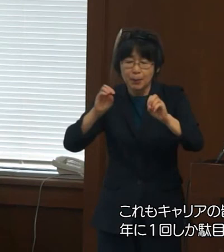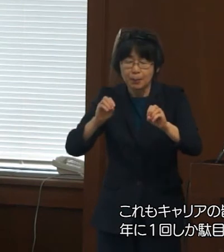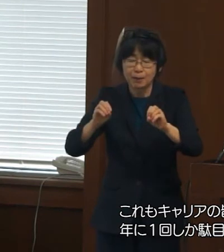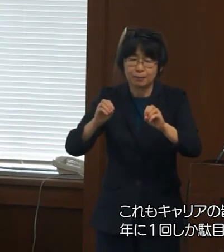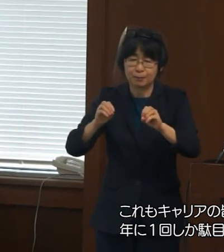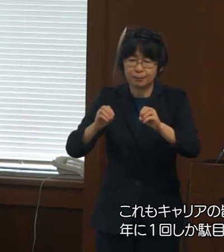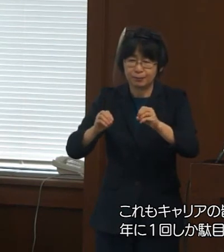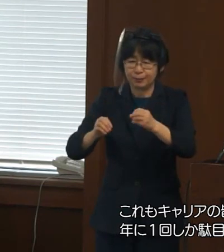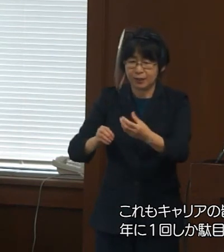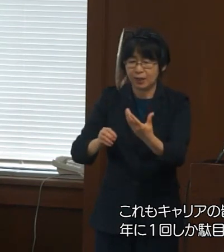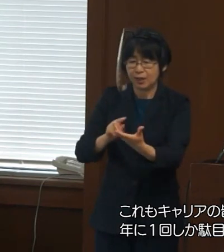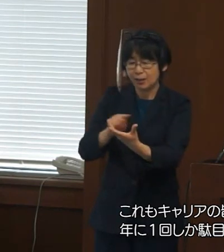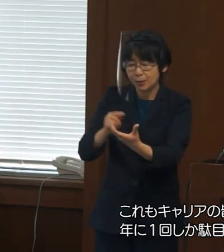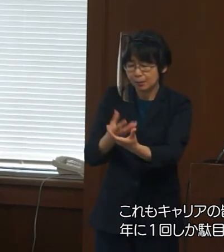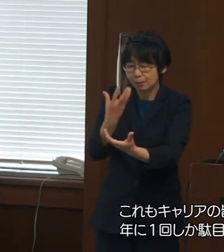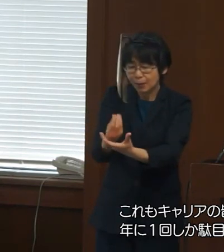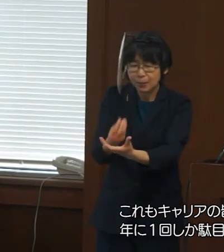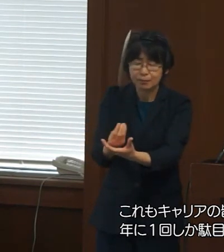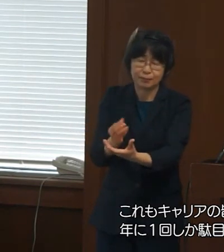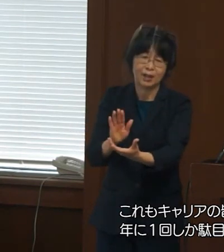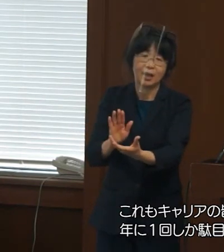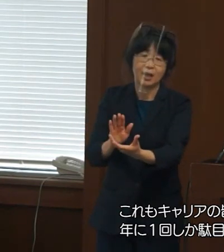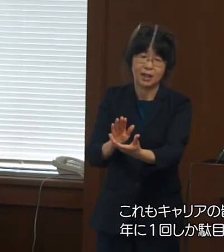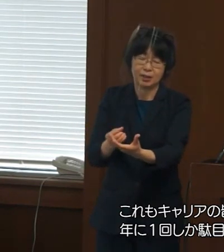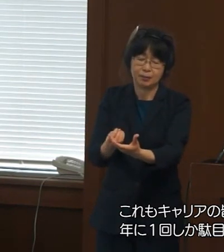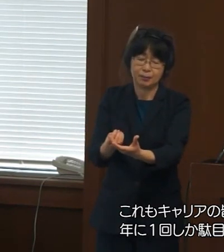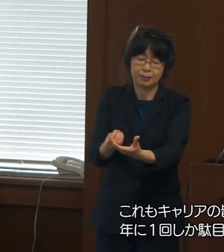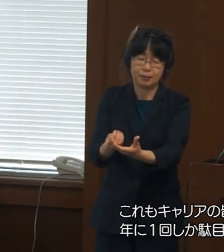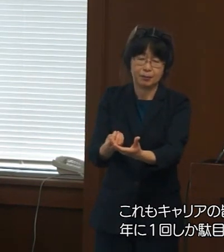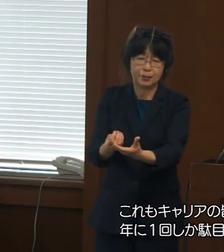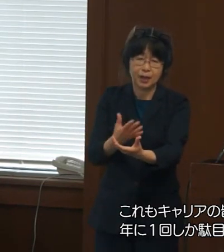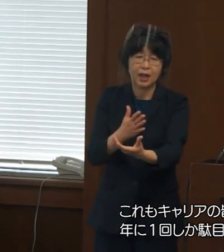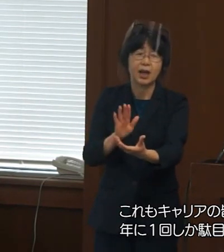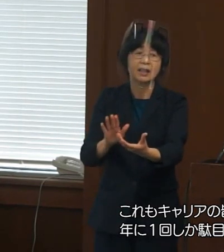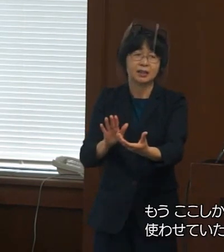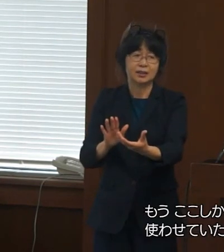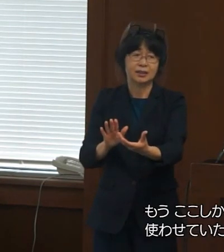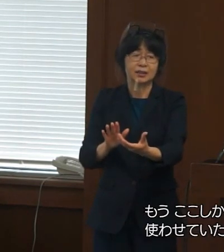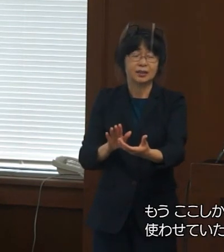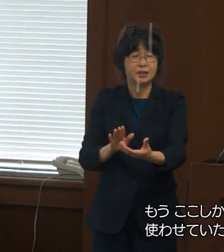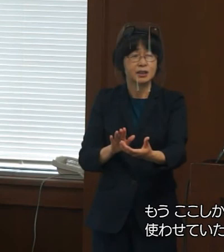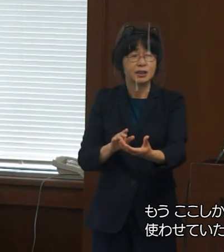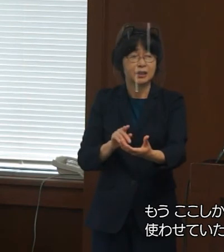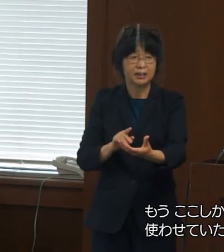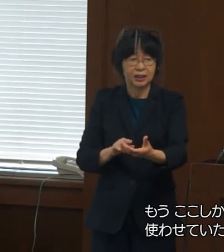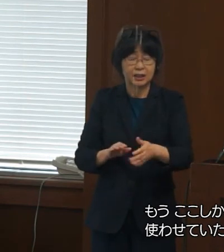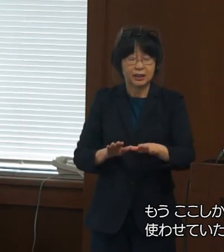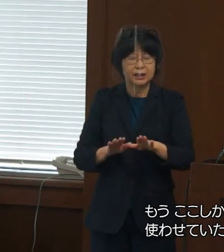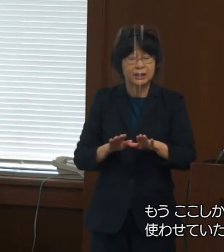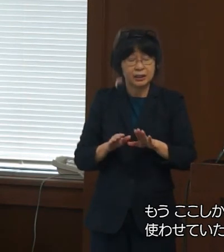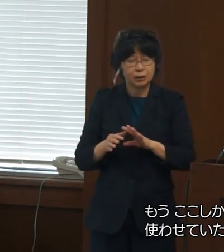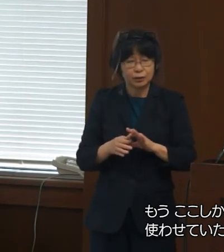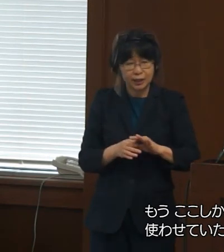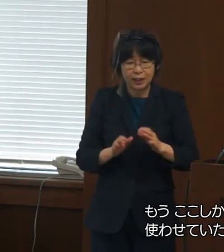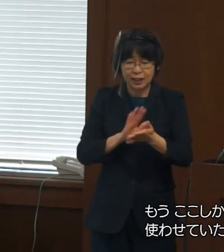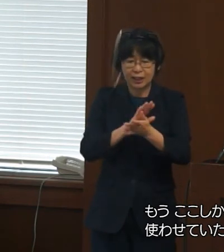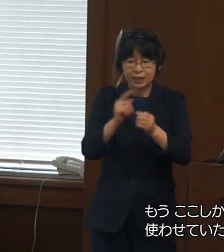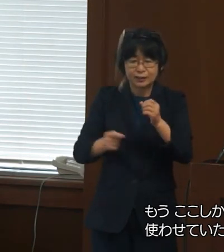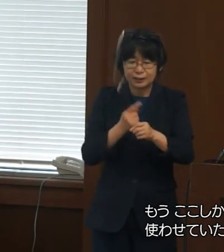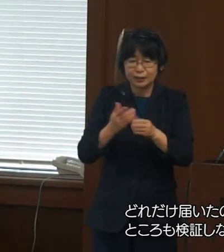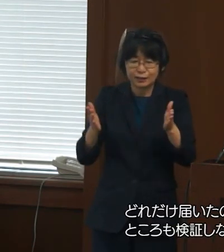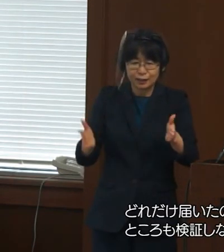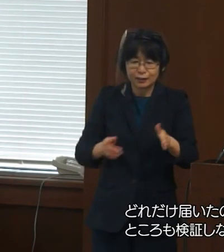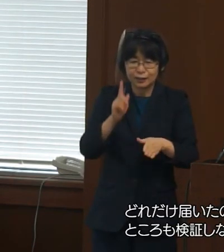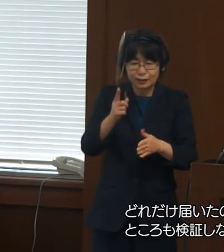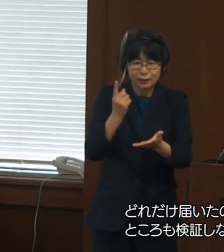もキャリアの皆さん方から、この年に1回しかダメよって言われてたんで、もうここしかないと思って使わせていただいたん